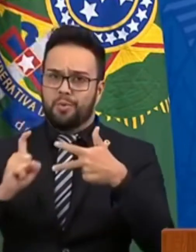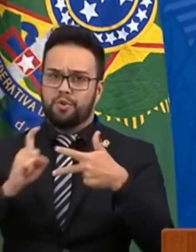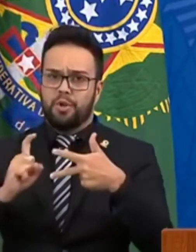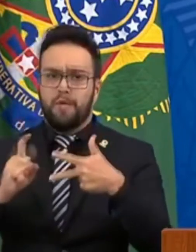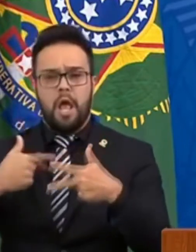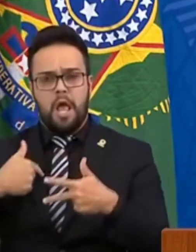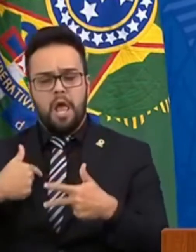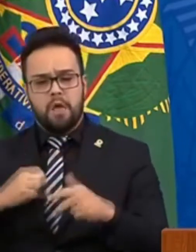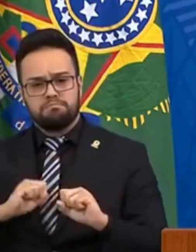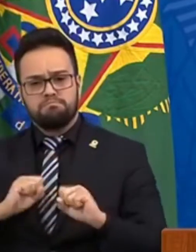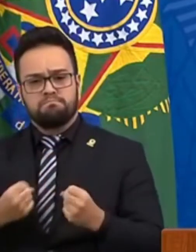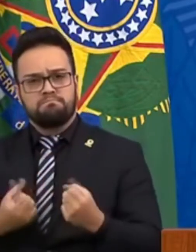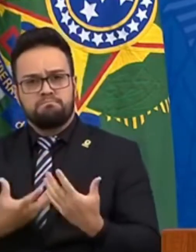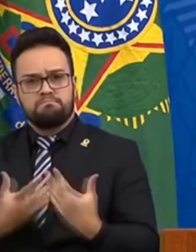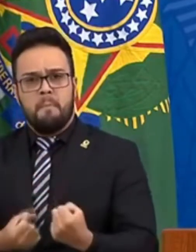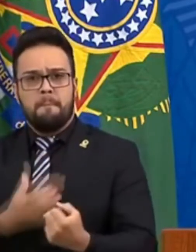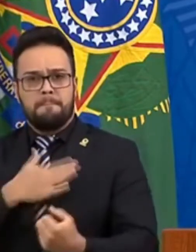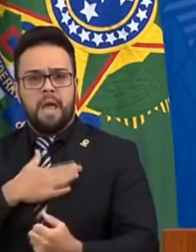responsabilidade